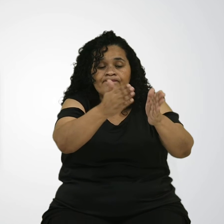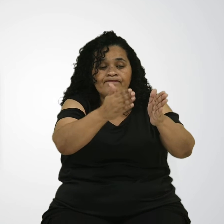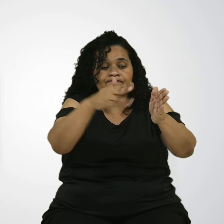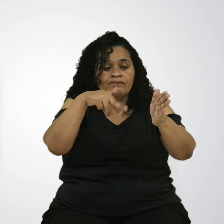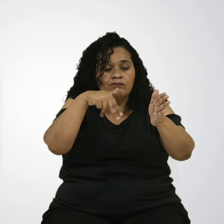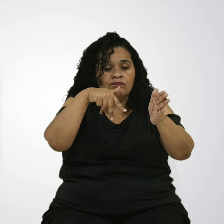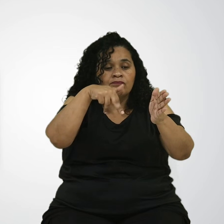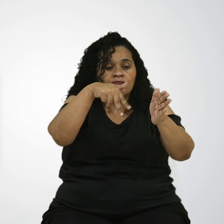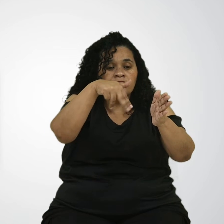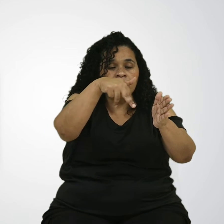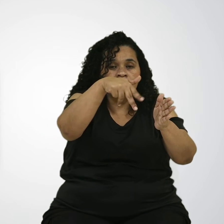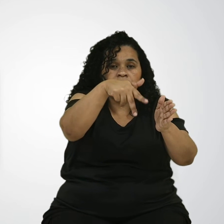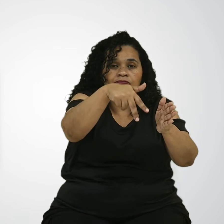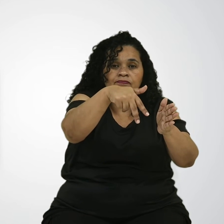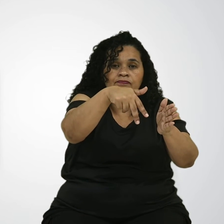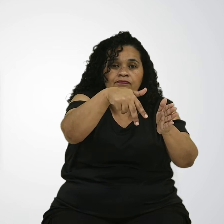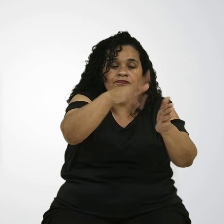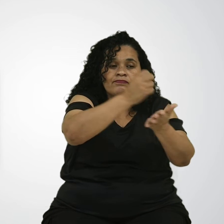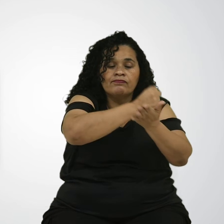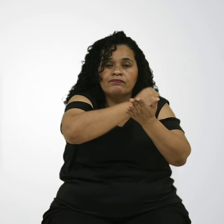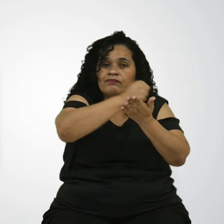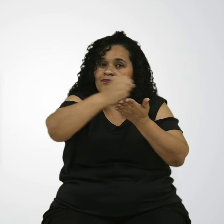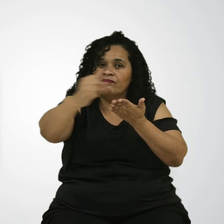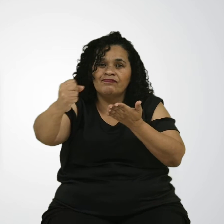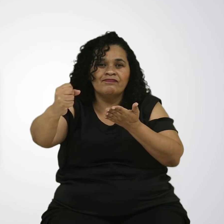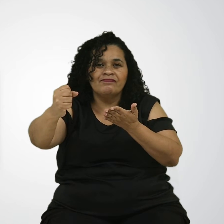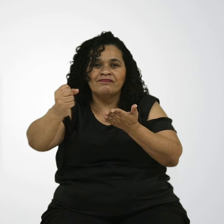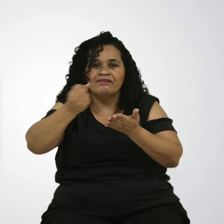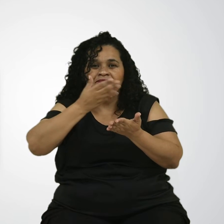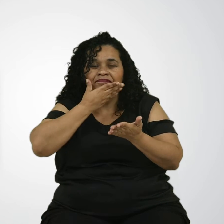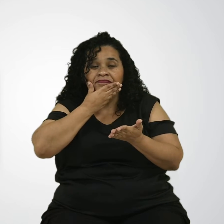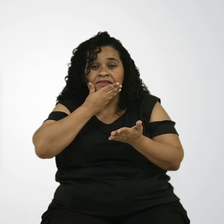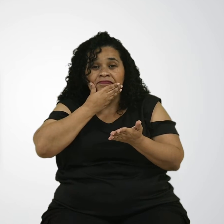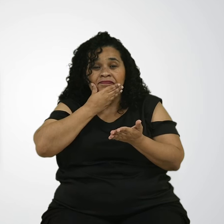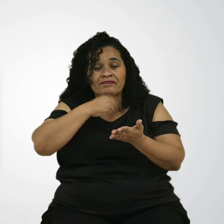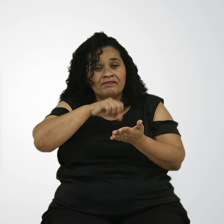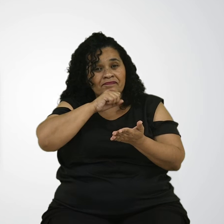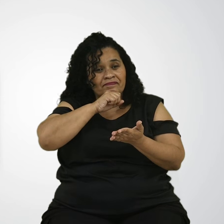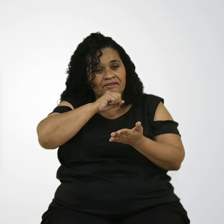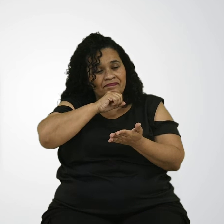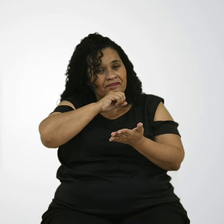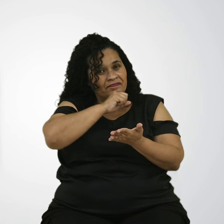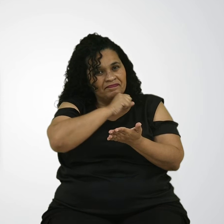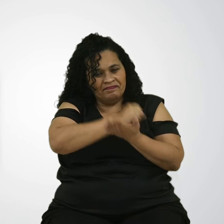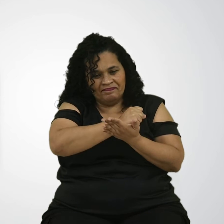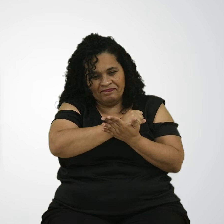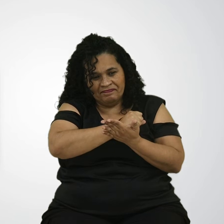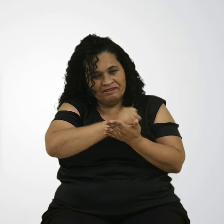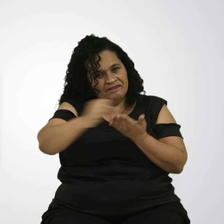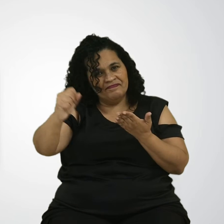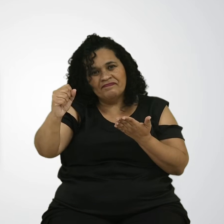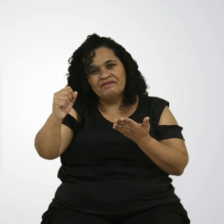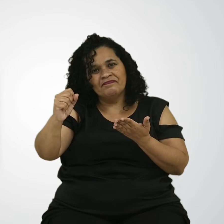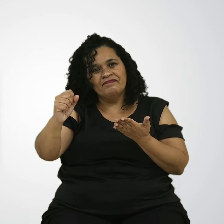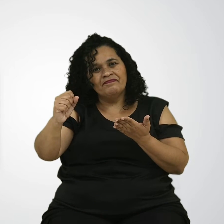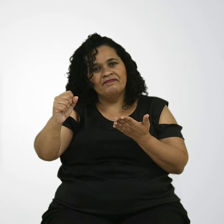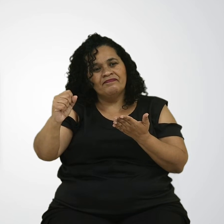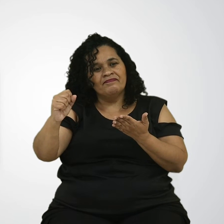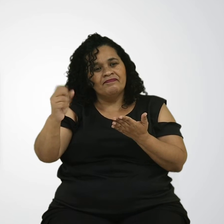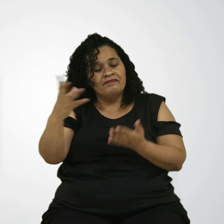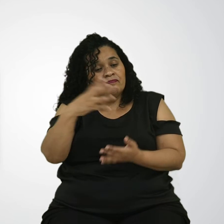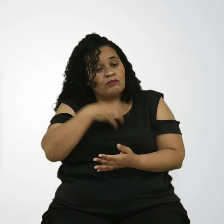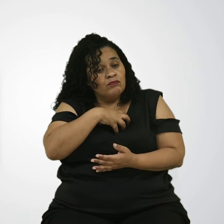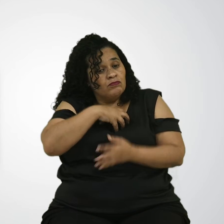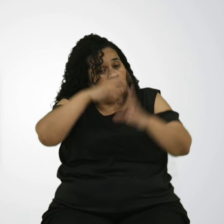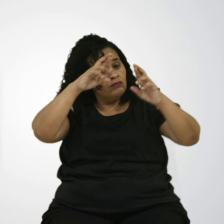eu já passei. Eu já sei onde está o buraco, né? Já sei onde está o... Exatamente. E não é do jeito que você está pensando.